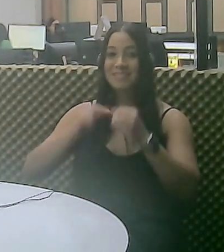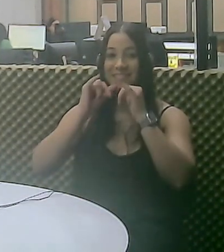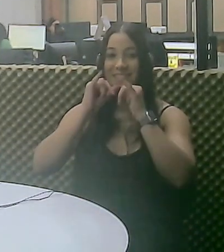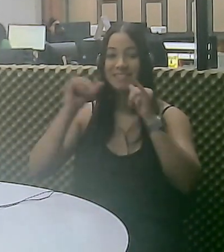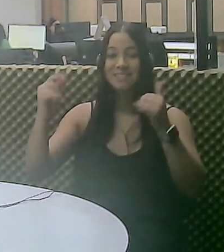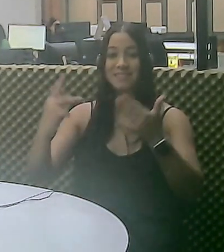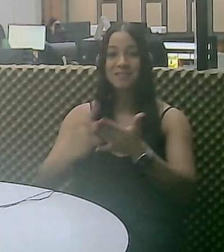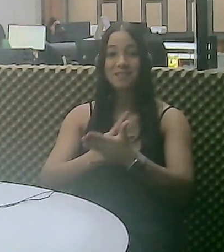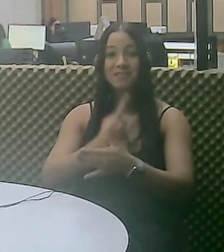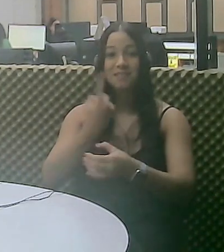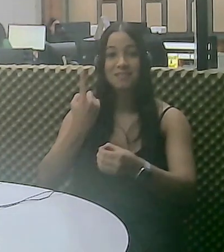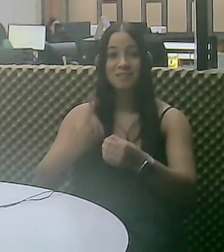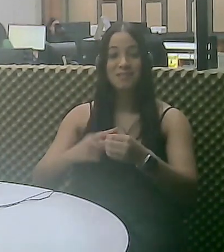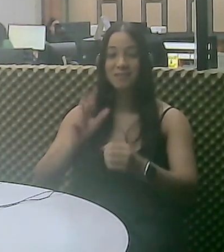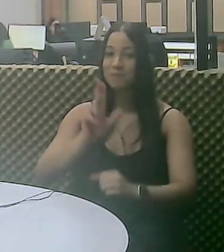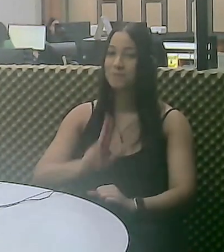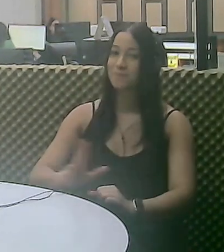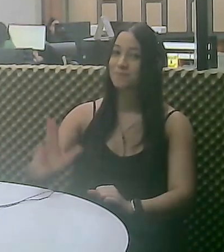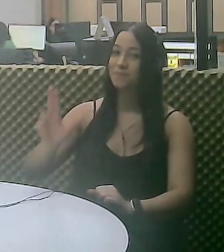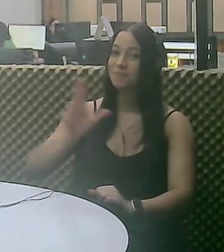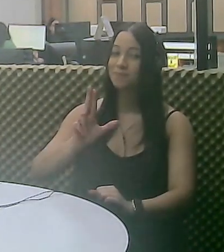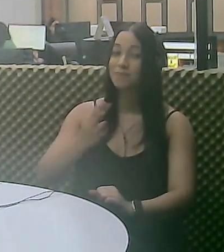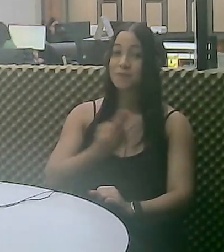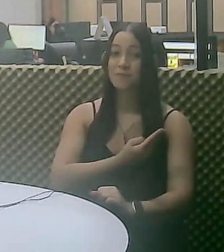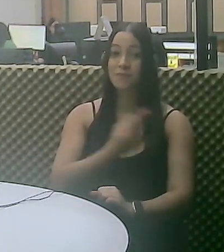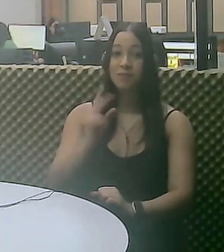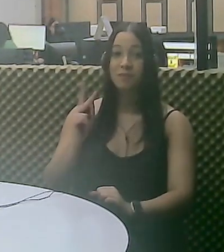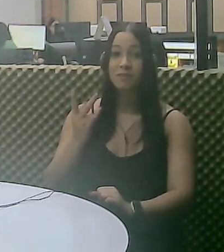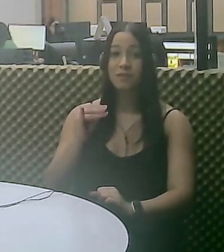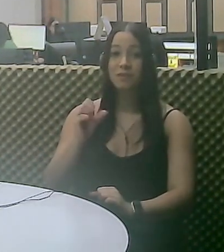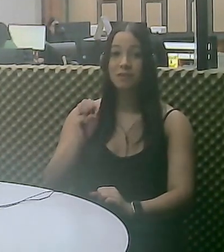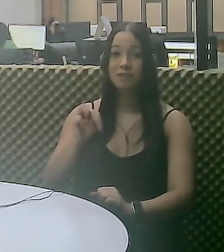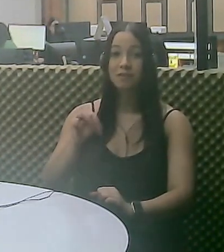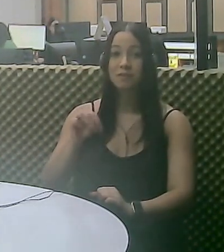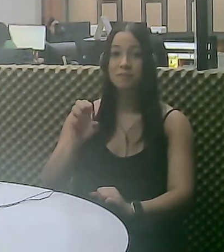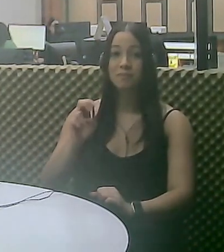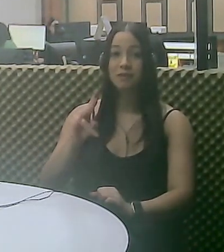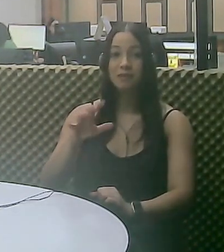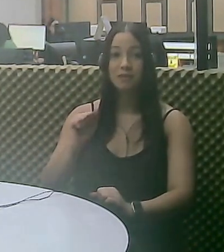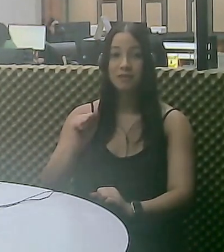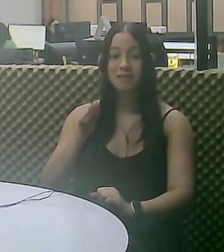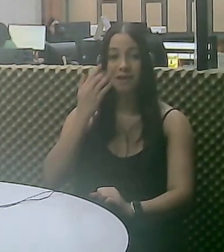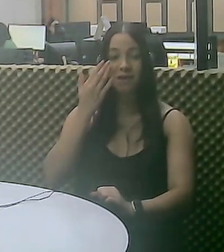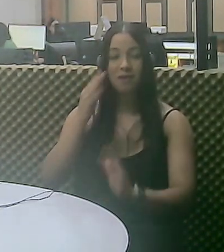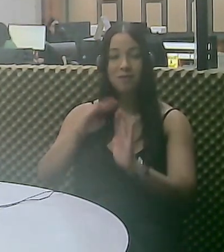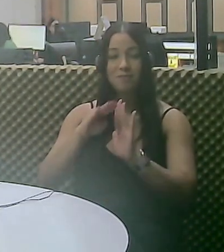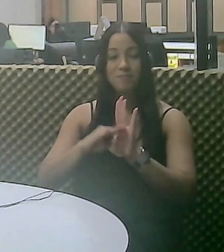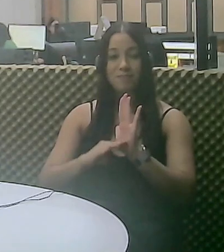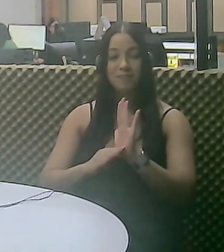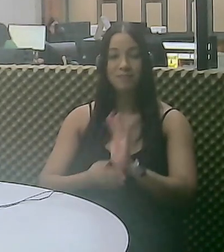de notícias sobre o que de fato acontece em Uberlândia. Eu sou Ismênia Keller e vamos aos destaques.